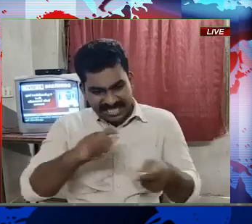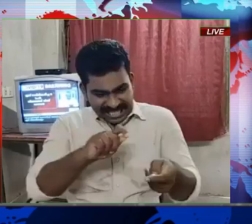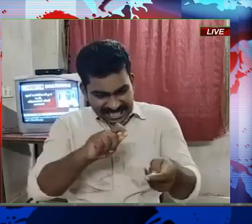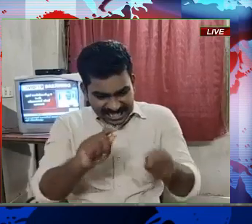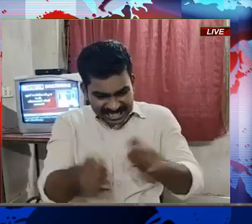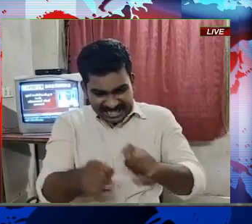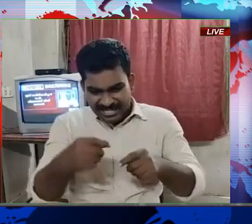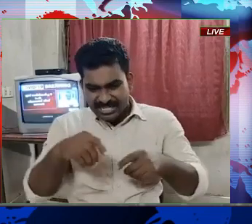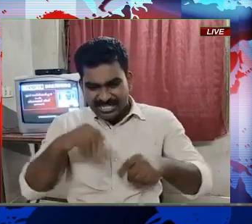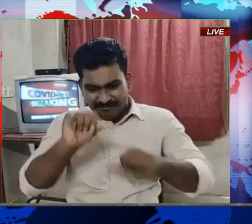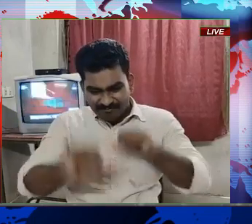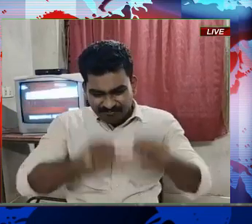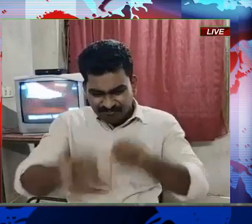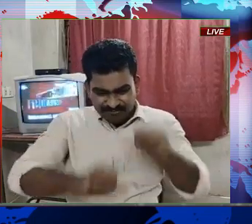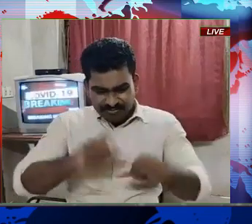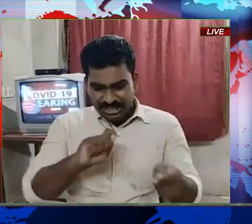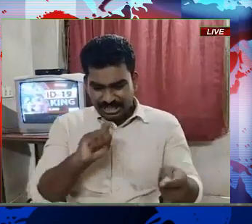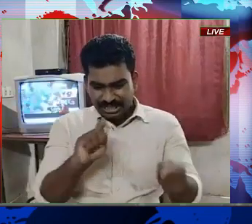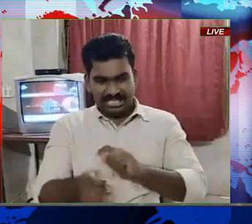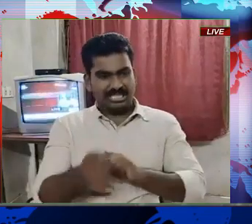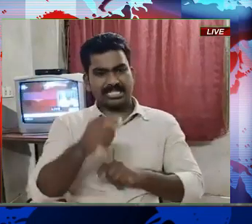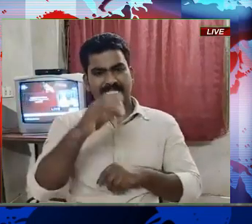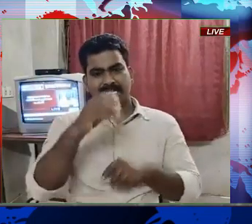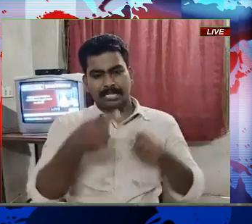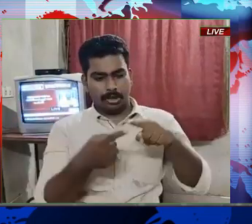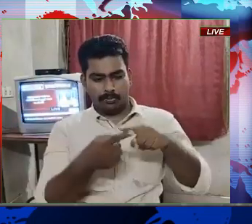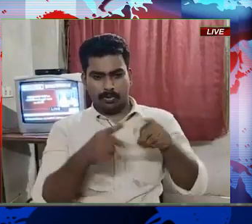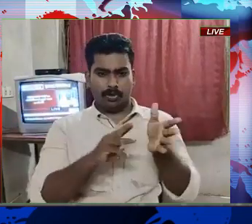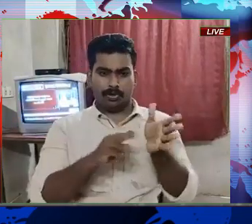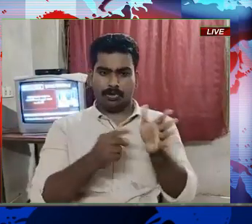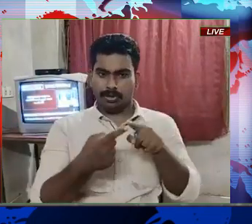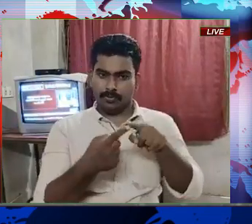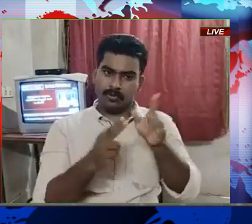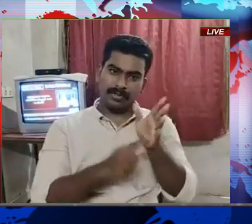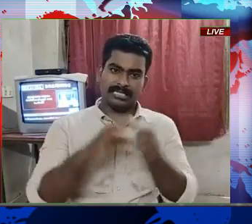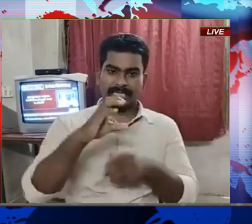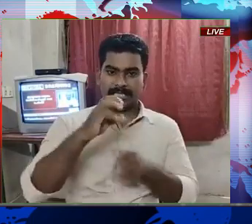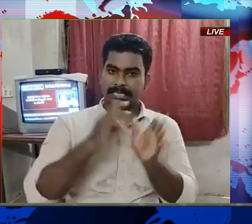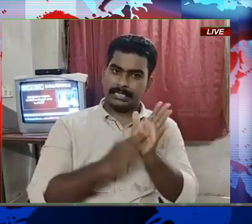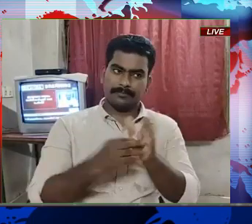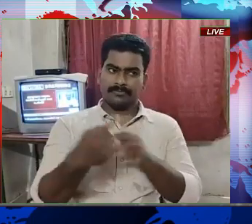ക്ഷേമ പെൻഷൻ്റെ തുക ബന്ധപ്പെട്ട ബാങ്കിൽ തന്നെ സൂക്ഷിക്കും.